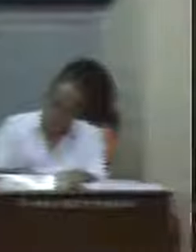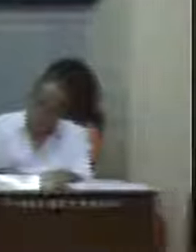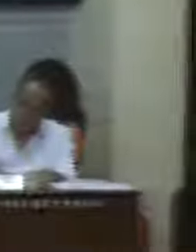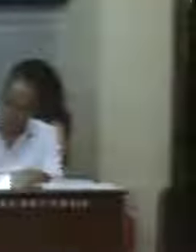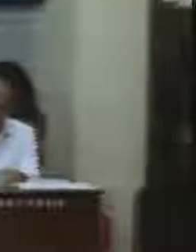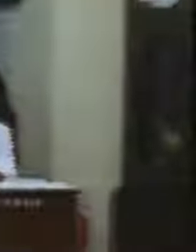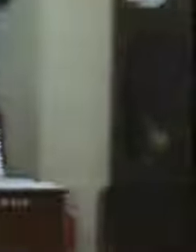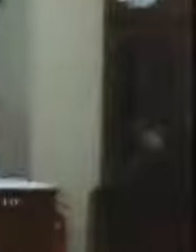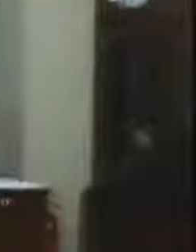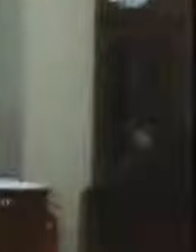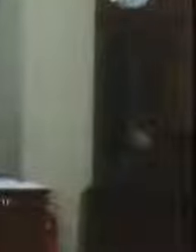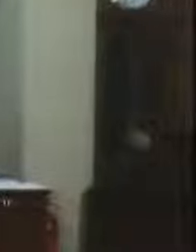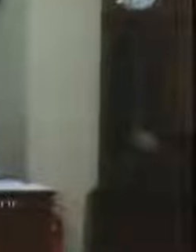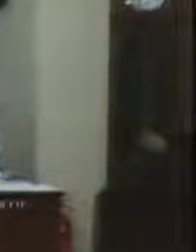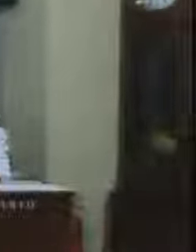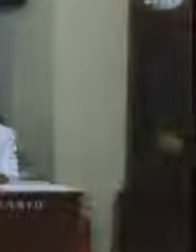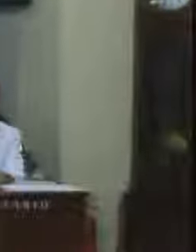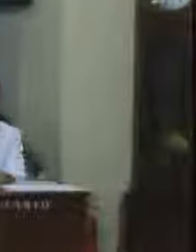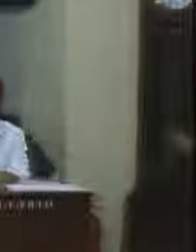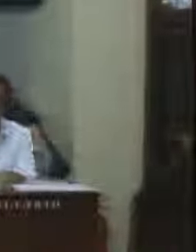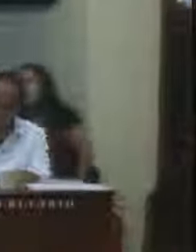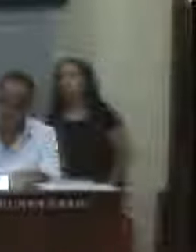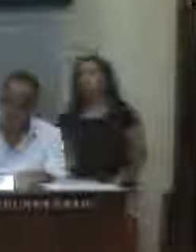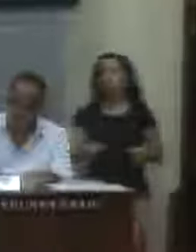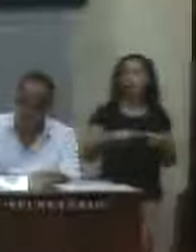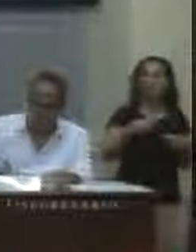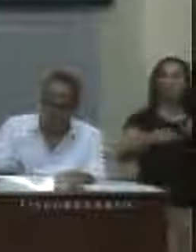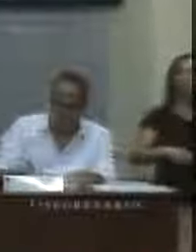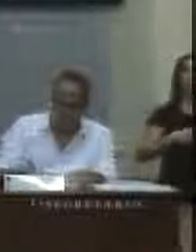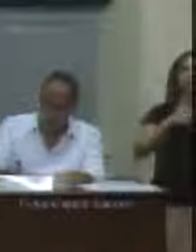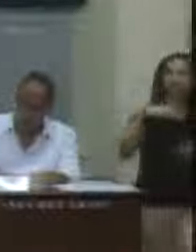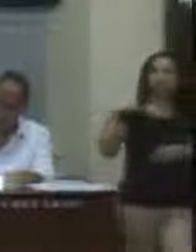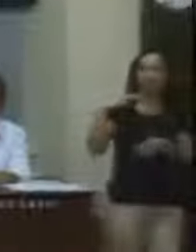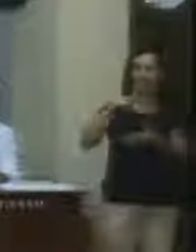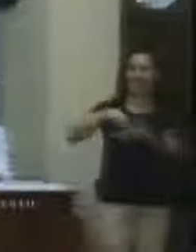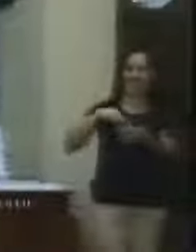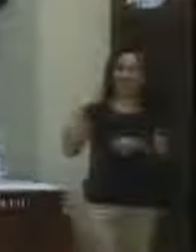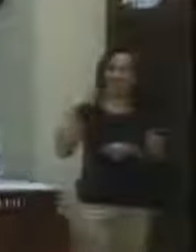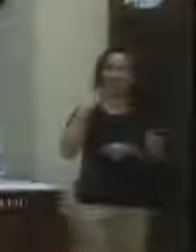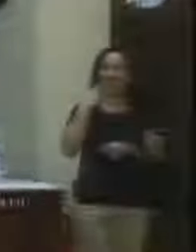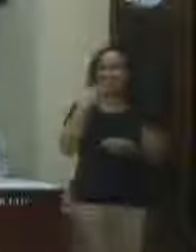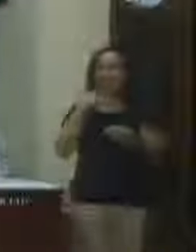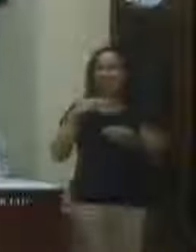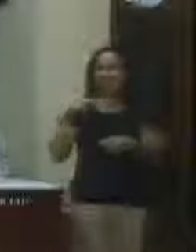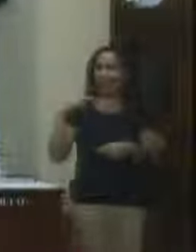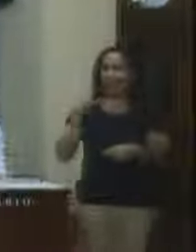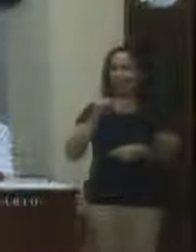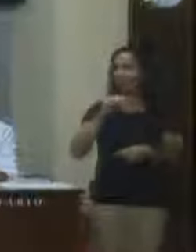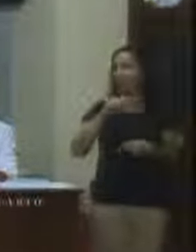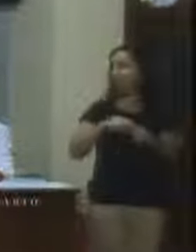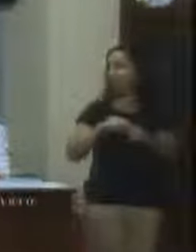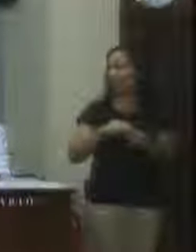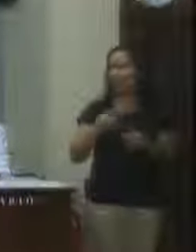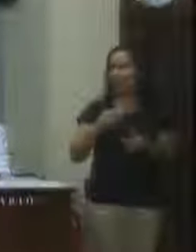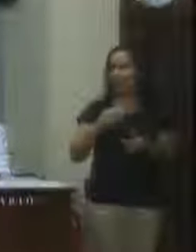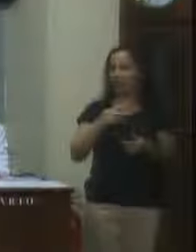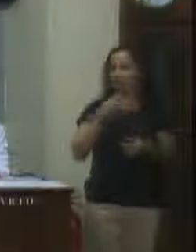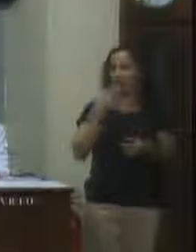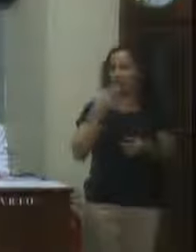etapa, em votação, em discussão, o requerimento verbal do vereador Silvio Rogério Furtado da Graça. Não tendo quem